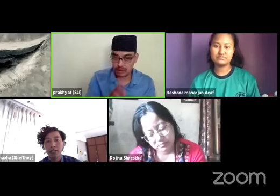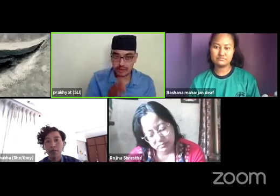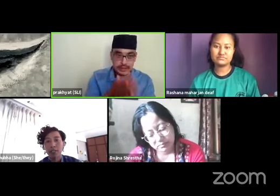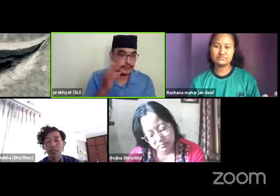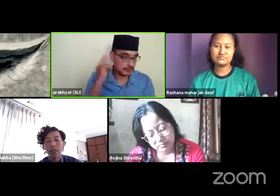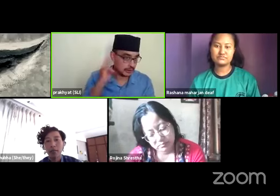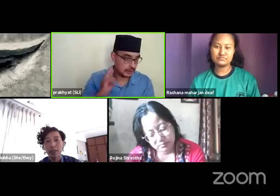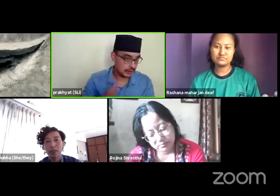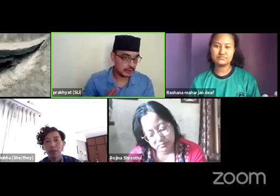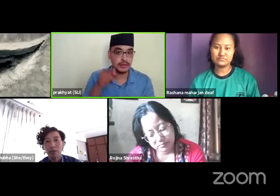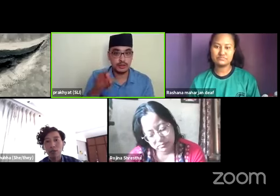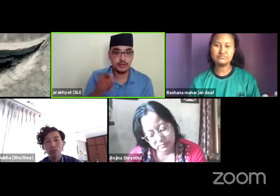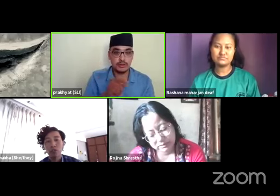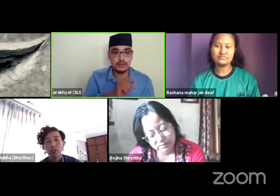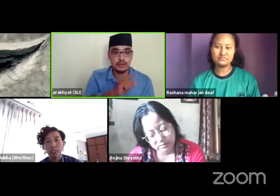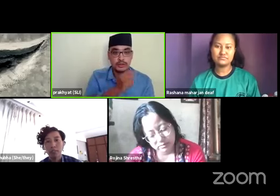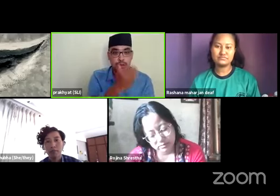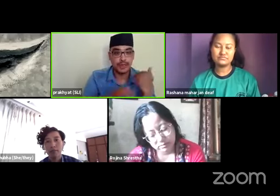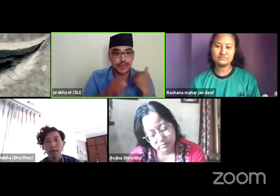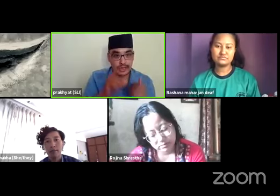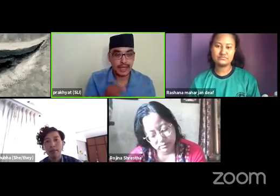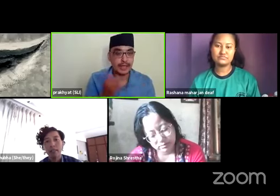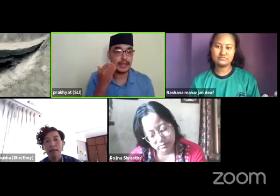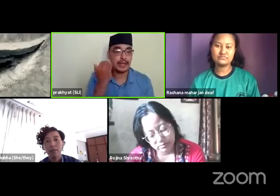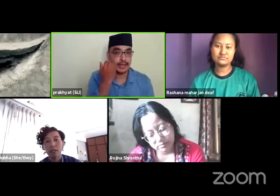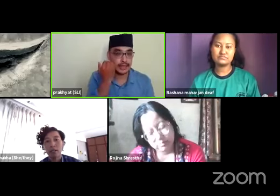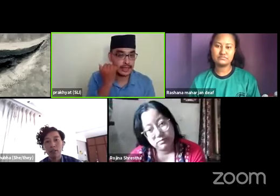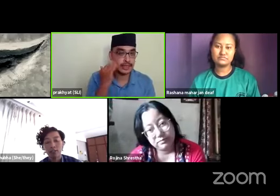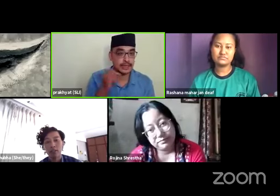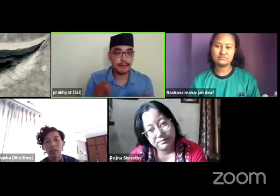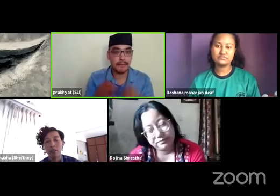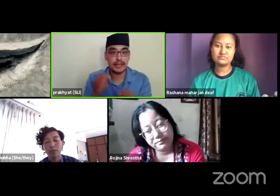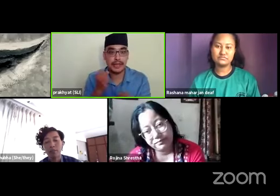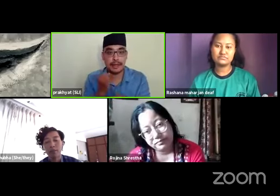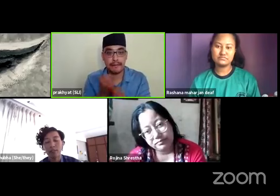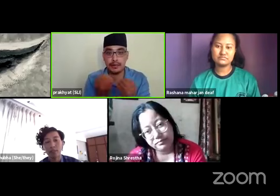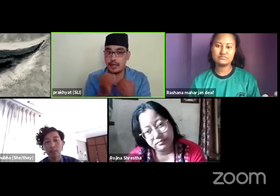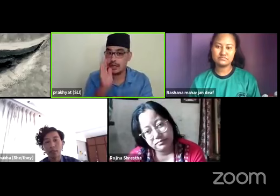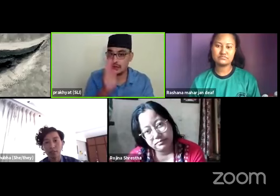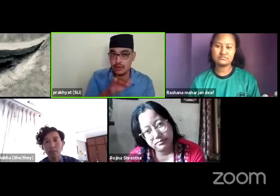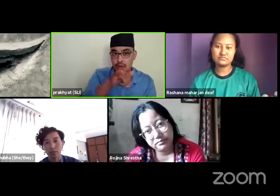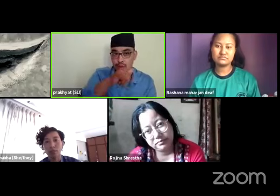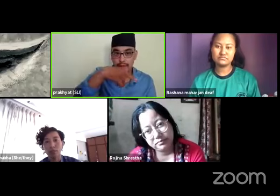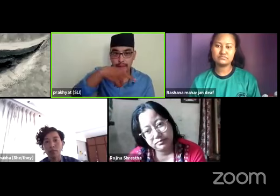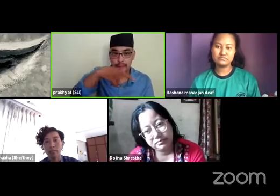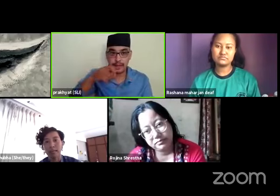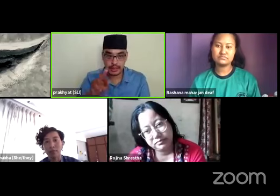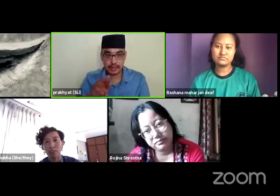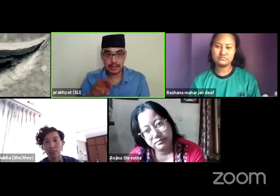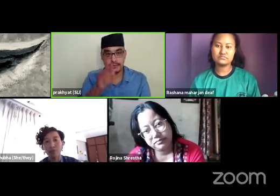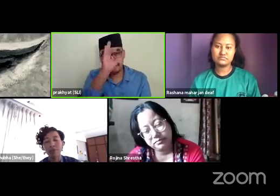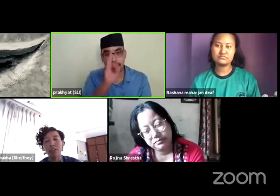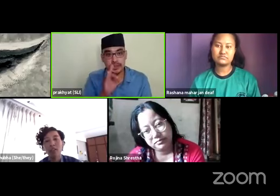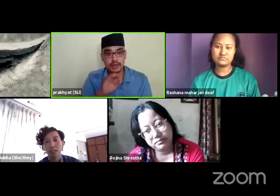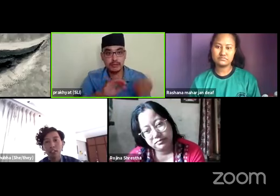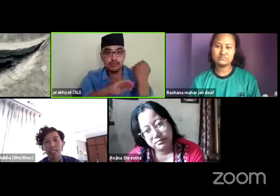एजुकेसन नेटवर्कले अपाङ्गता भएको युवा युवती बारेमा पनि काम कुरा गर्छ अनि वाइपियरले विशेष गरी यौन तथा प्रजनन स्वास्थ्यभित्र काम